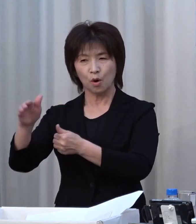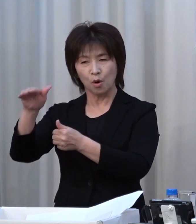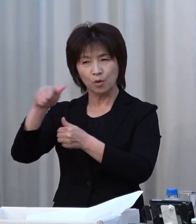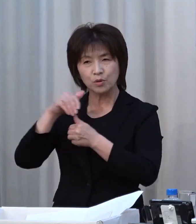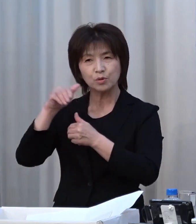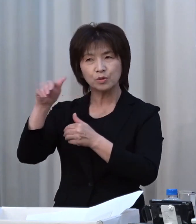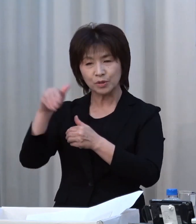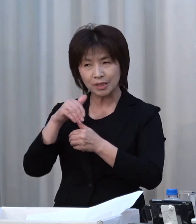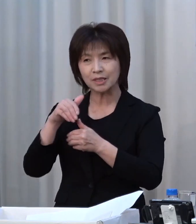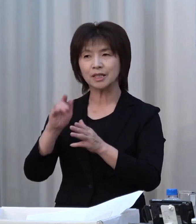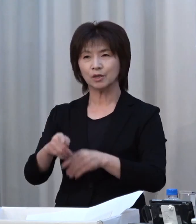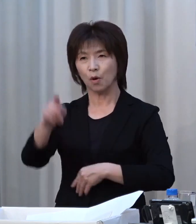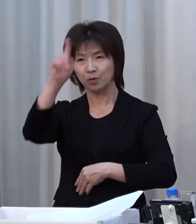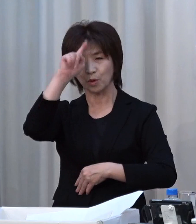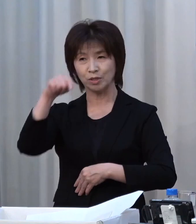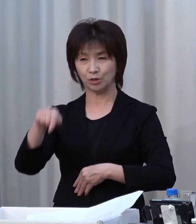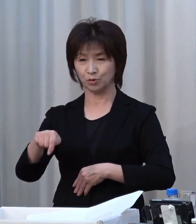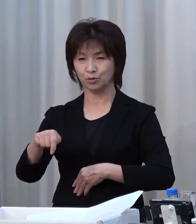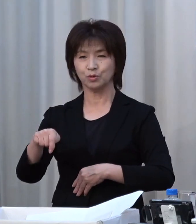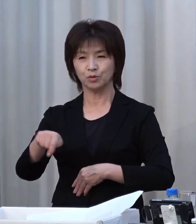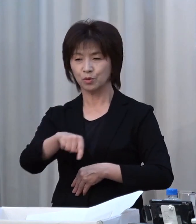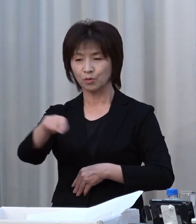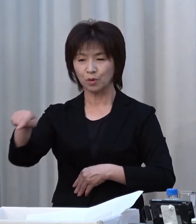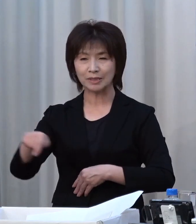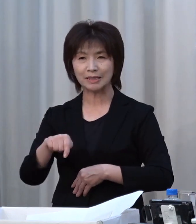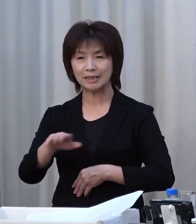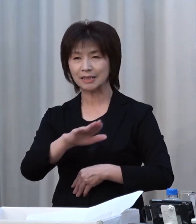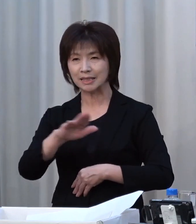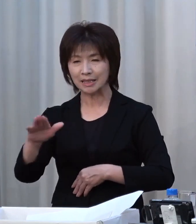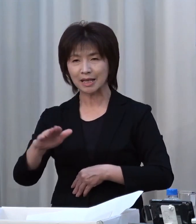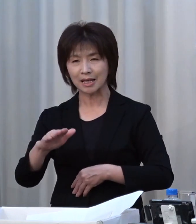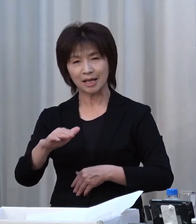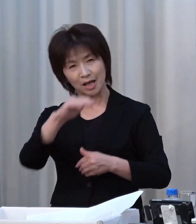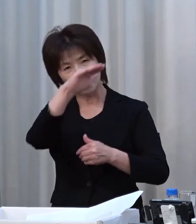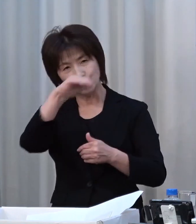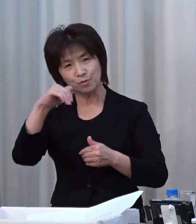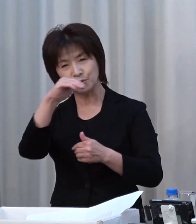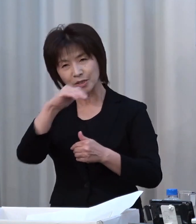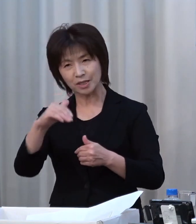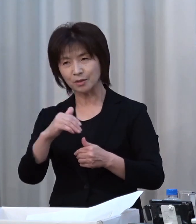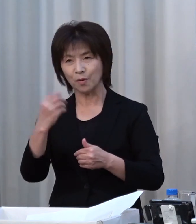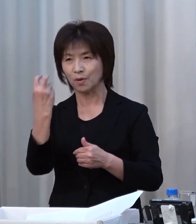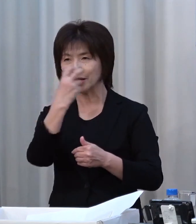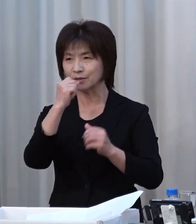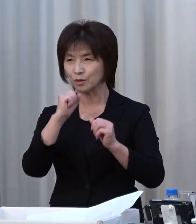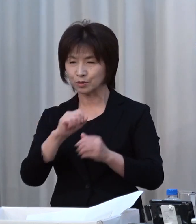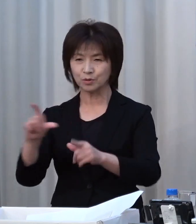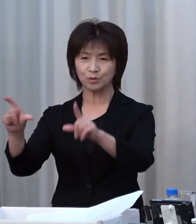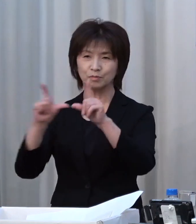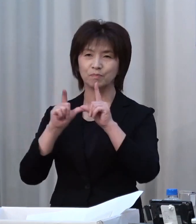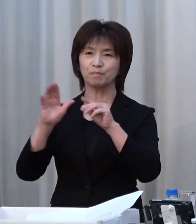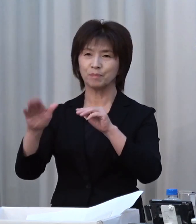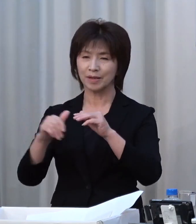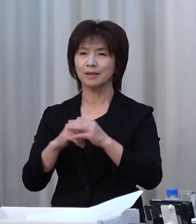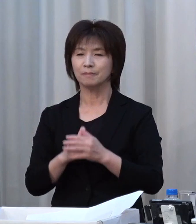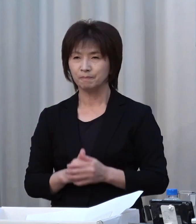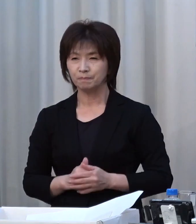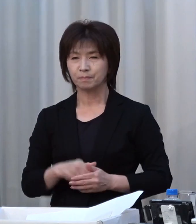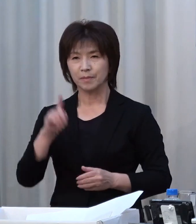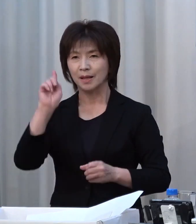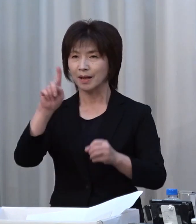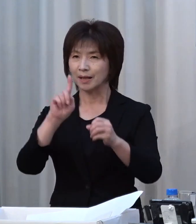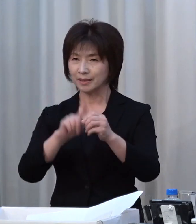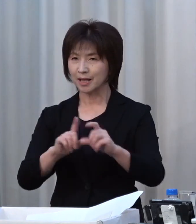ライン・ルール地域、デュッセルドルフ市を含むですね、この地域で、誘致を検討しているというご発言もありまして、来